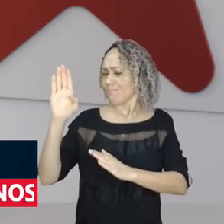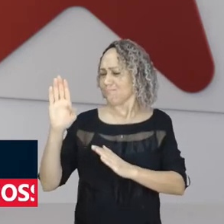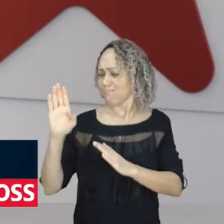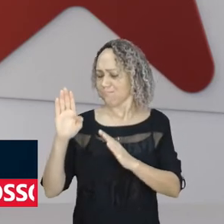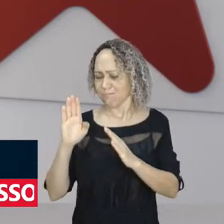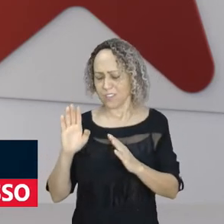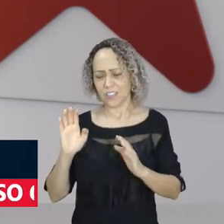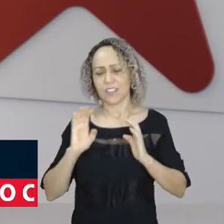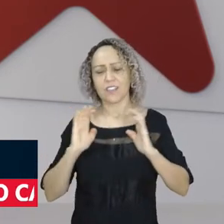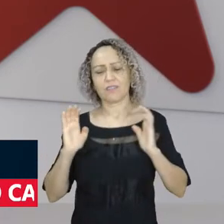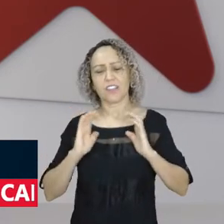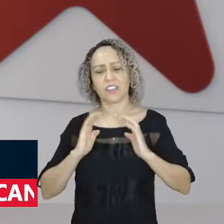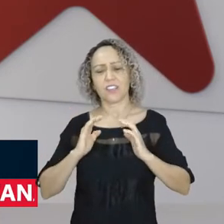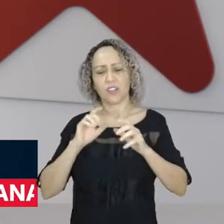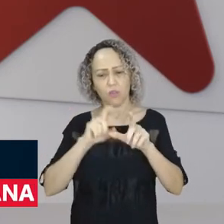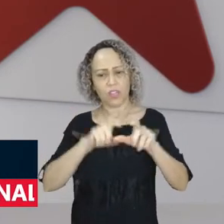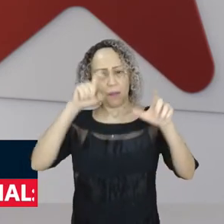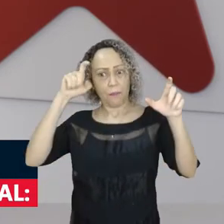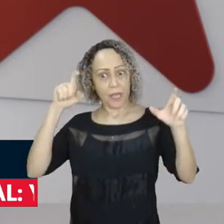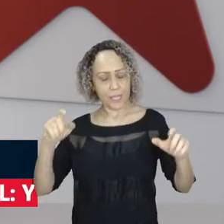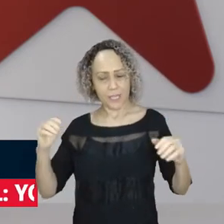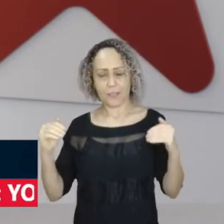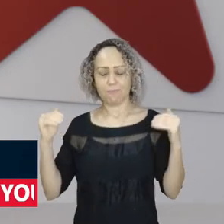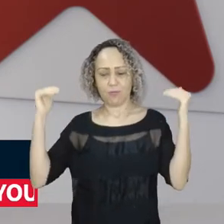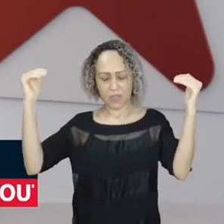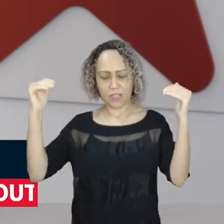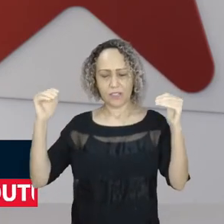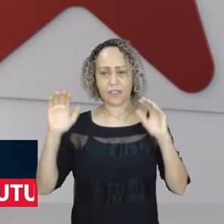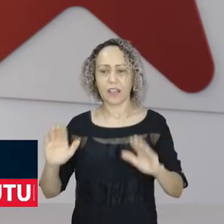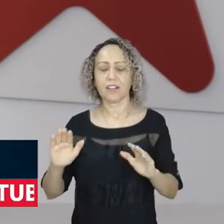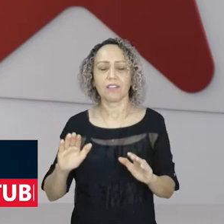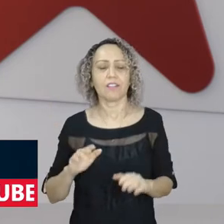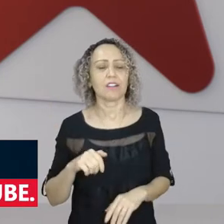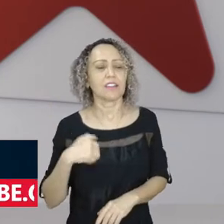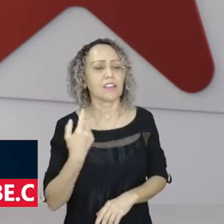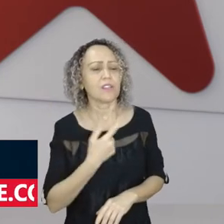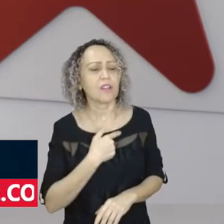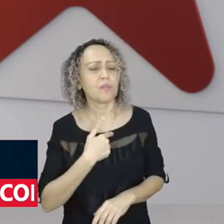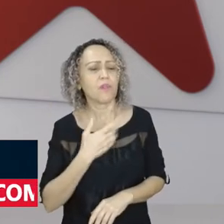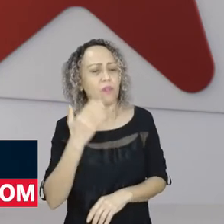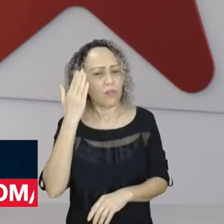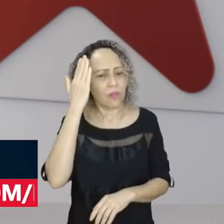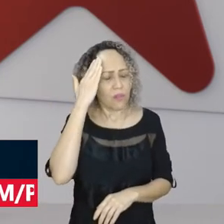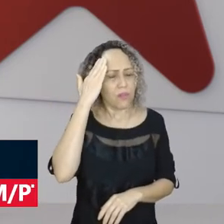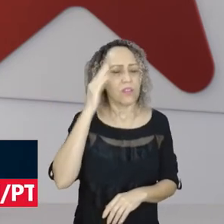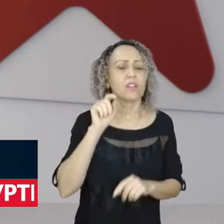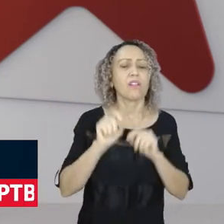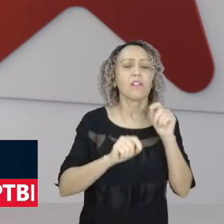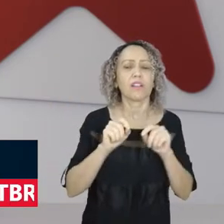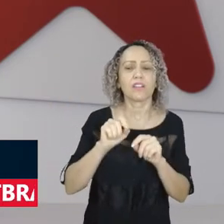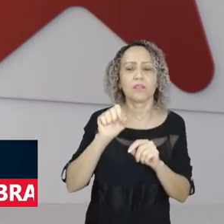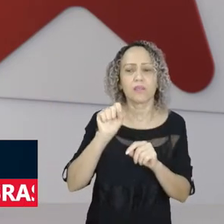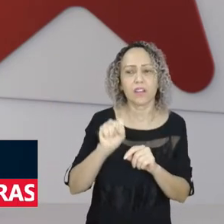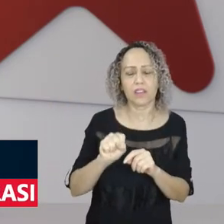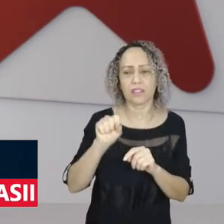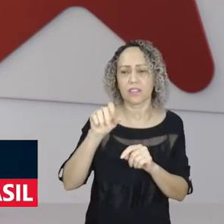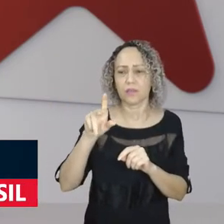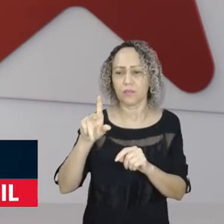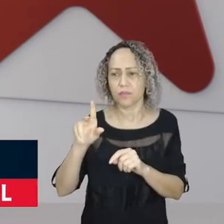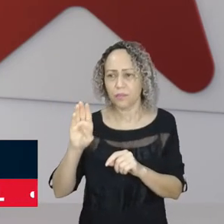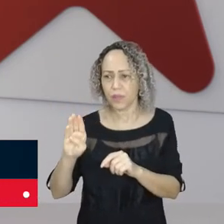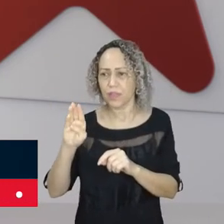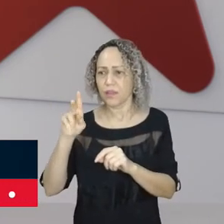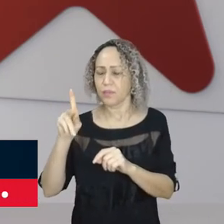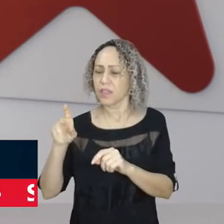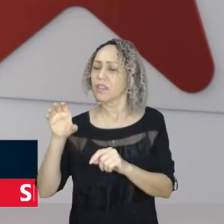Agora sim, a gente ouve o que ele disse sobre a expectativa da SBPC para mudar o atual cenário, né, o atual